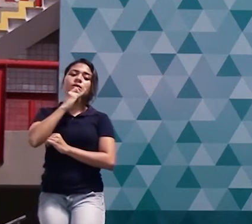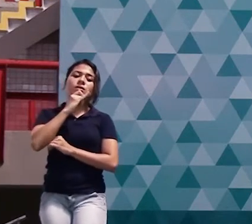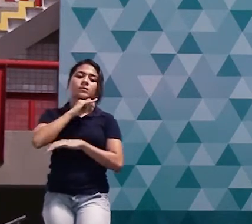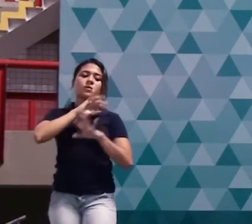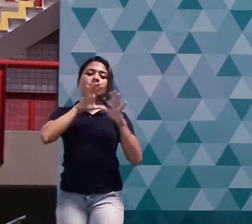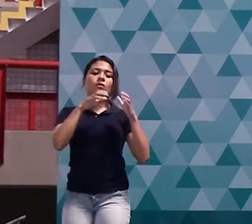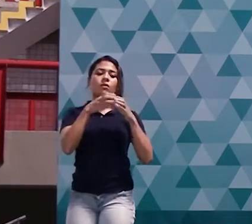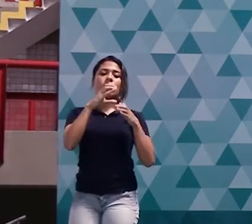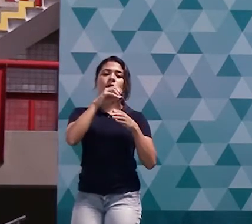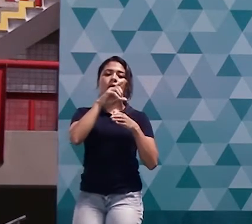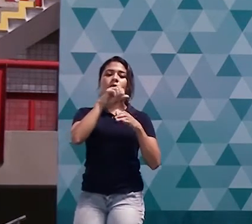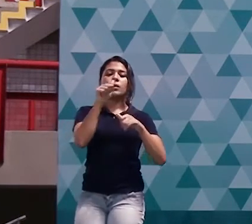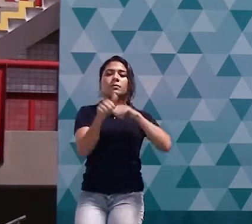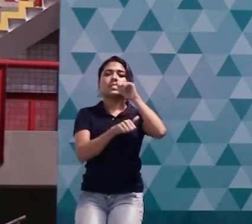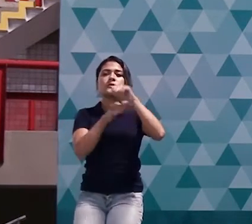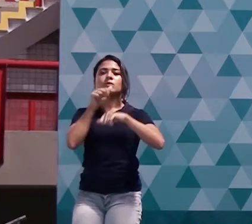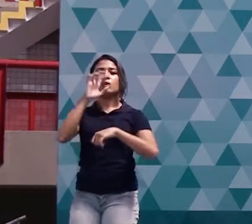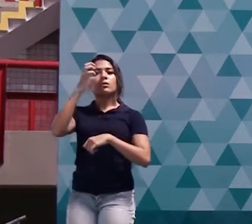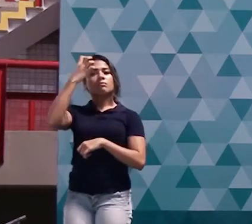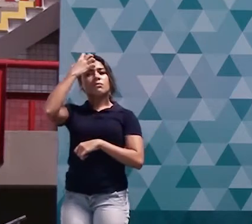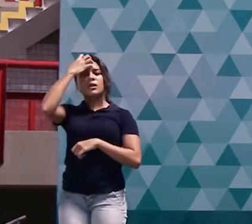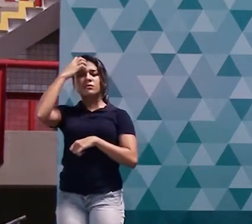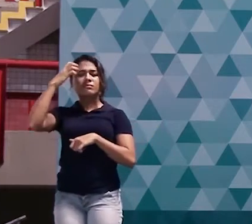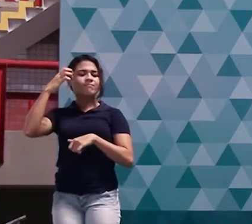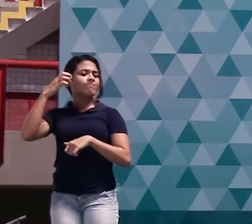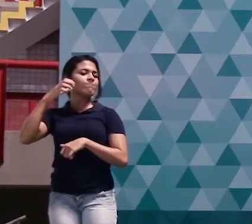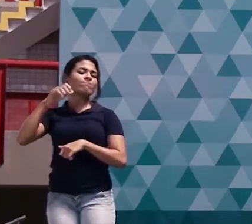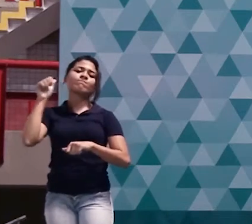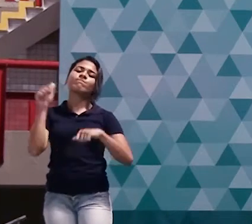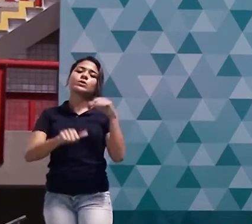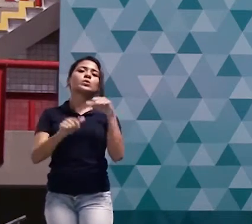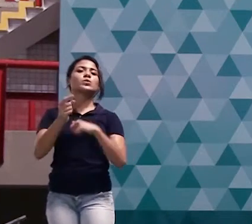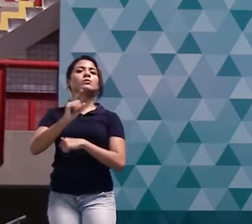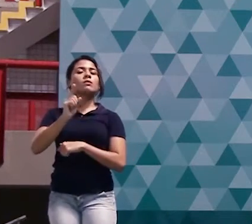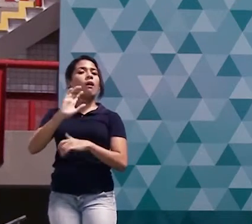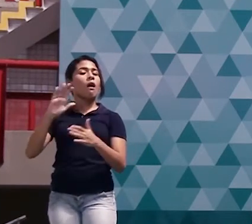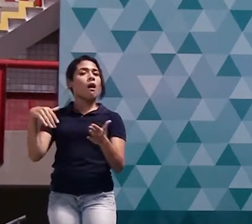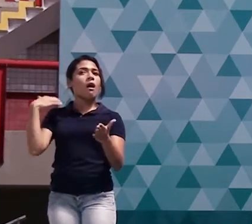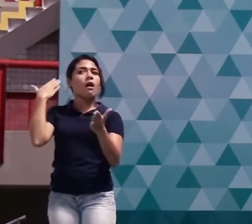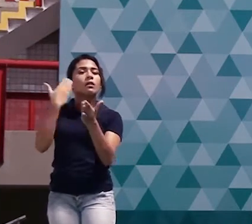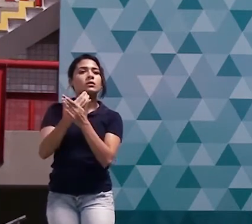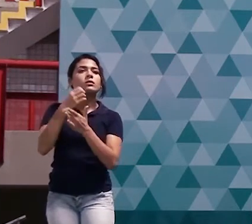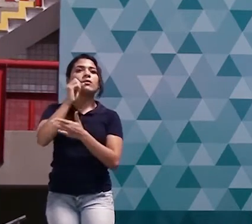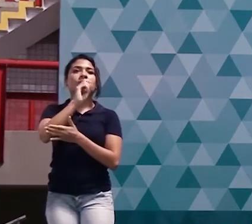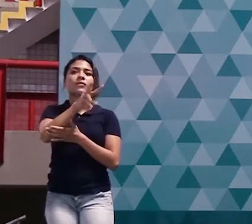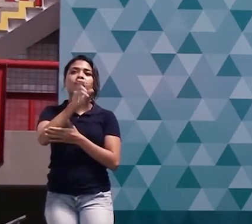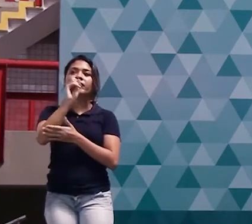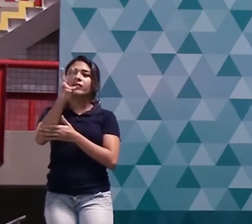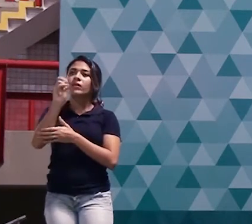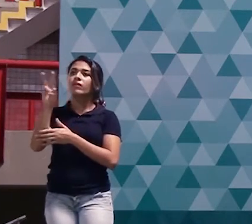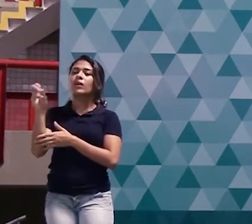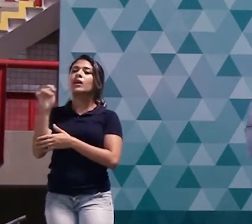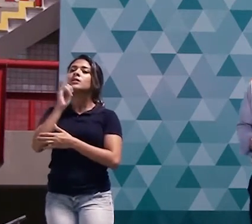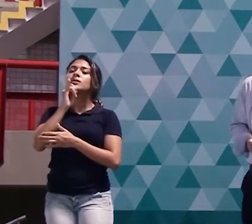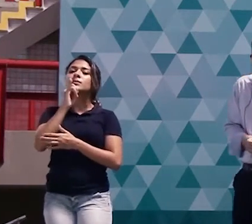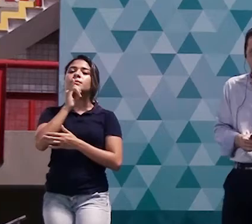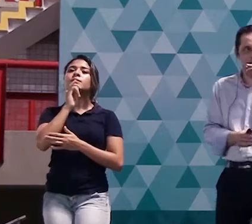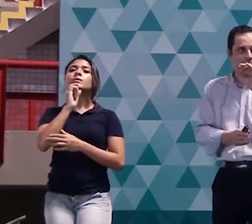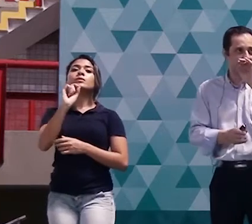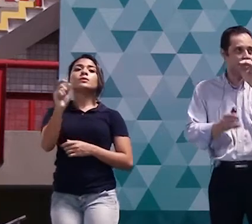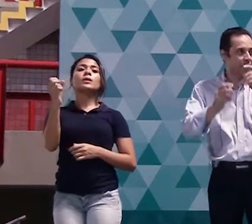nada. E vamos ser sinceros, até hoje os resquícios estão aí. Basta você ver a quantidade de